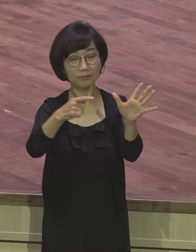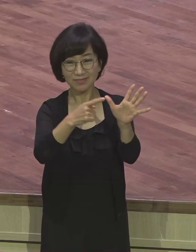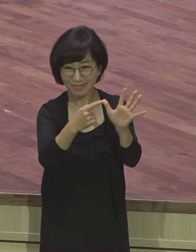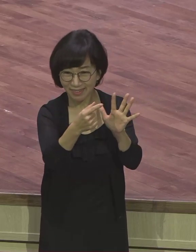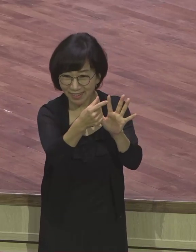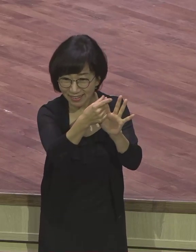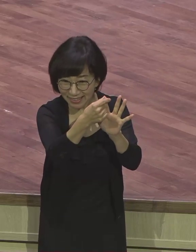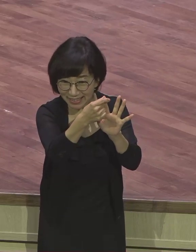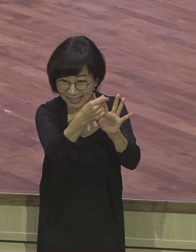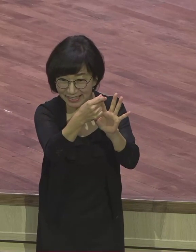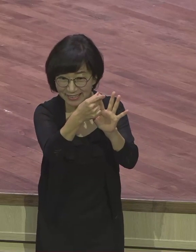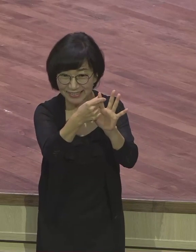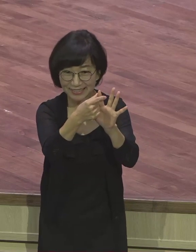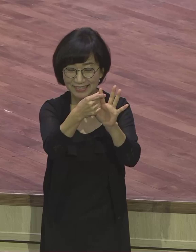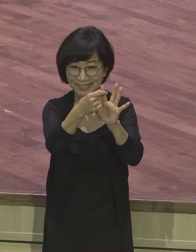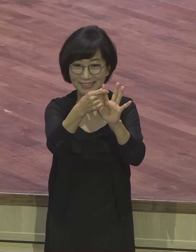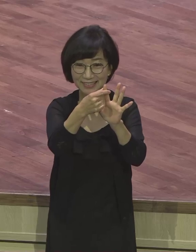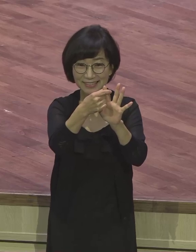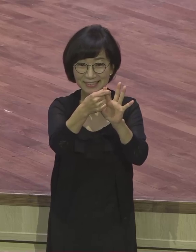굉장히